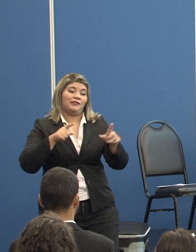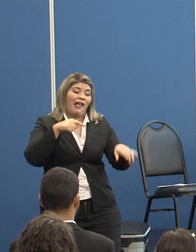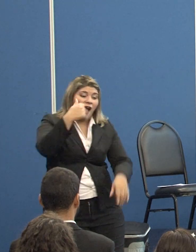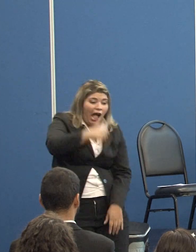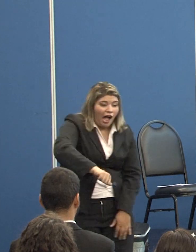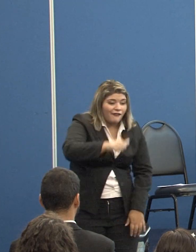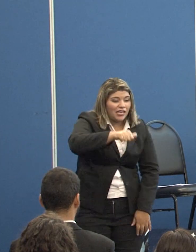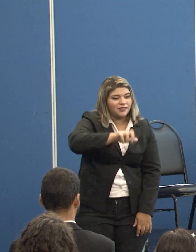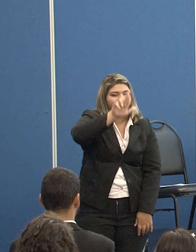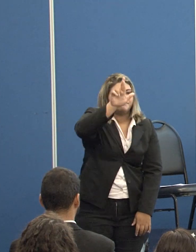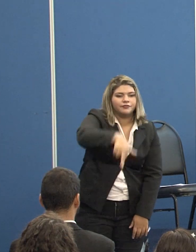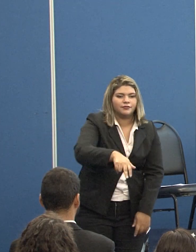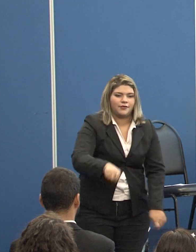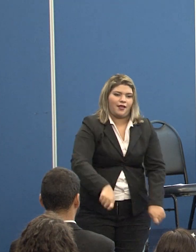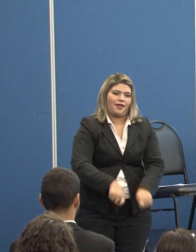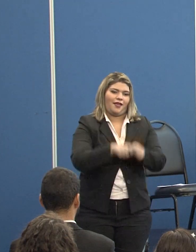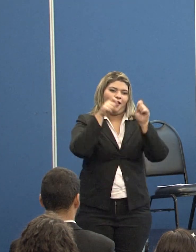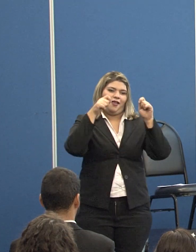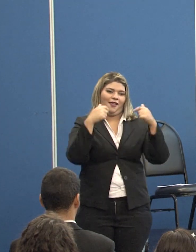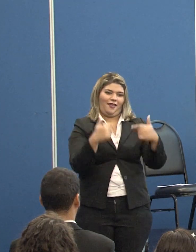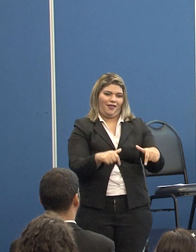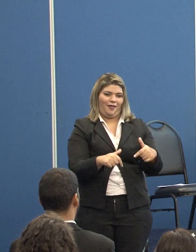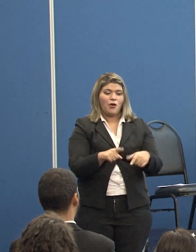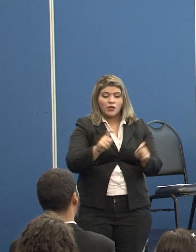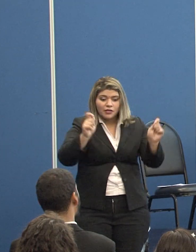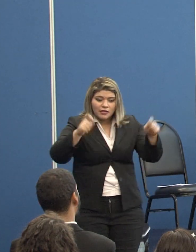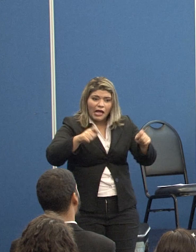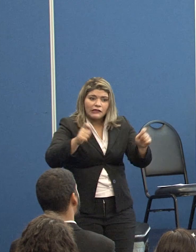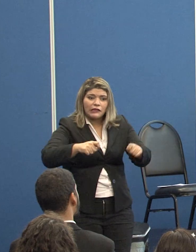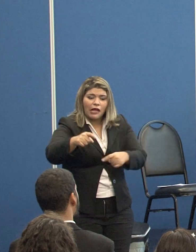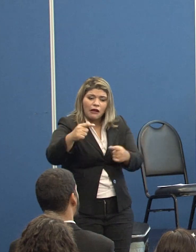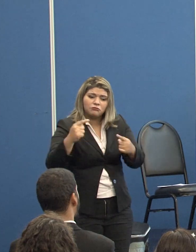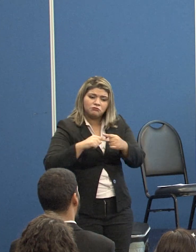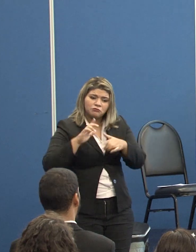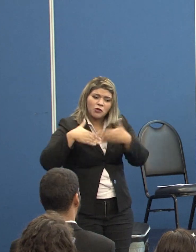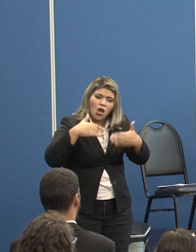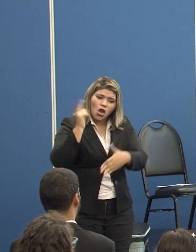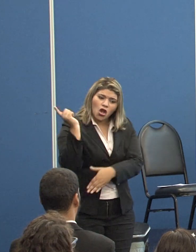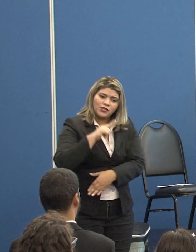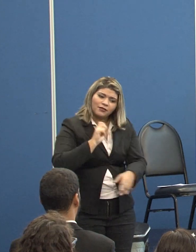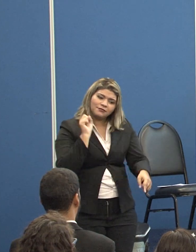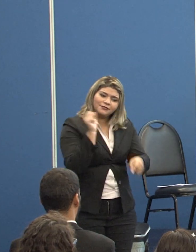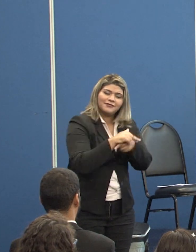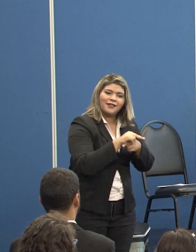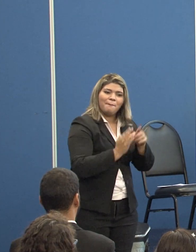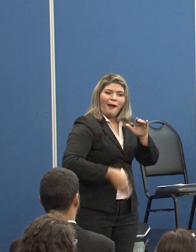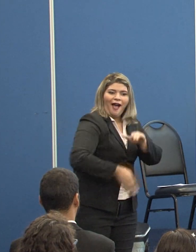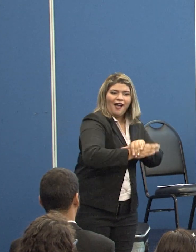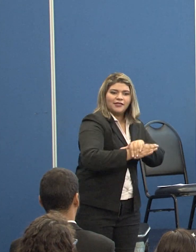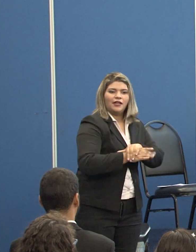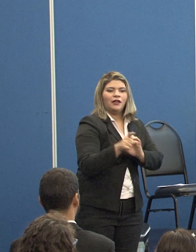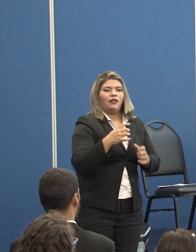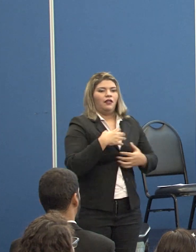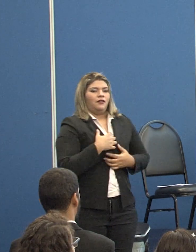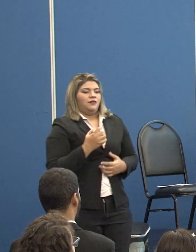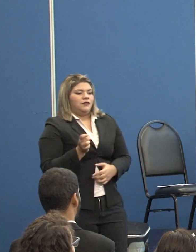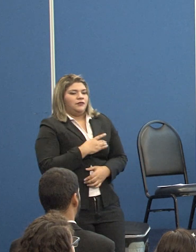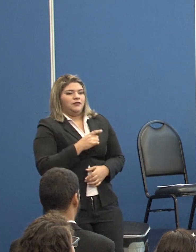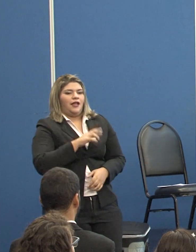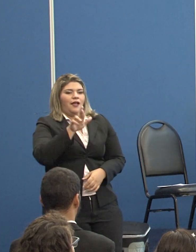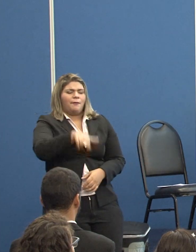total condição de estar inserido em um novo contexto, uma nova faixa etária, uma nova série, ele ainda assim fica retido. Por